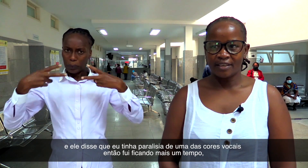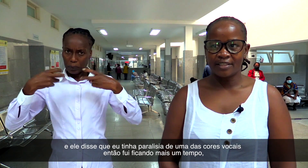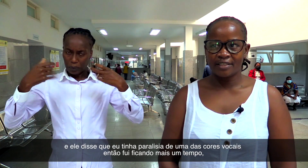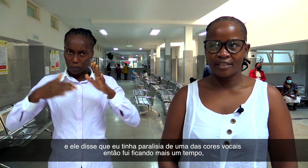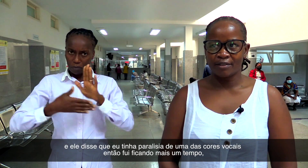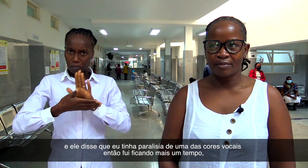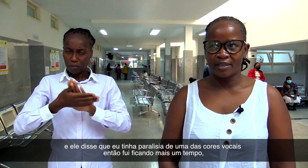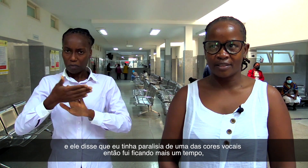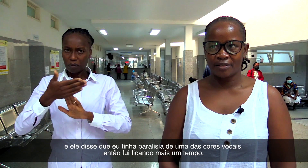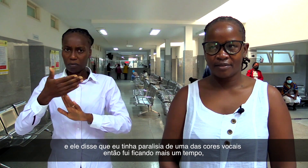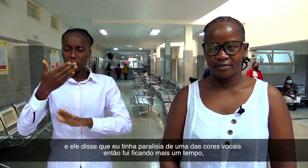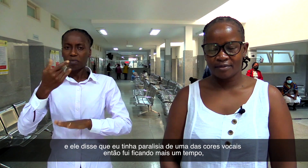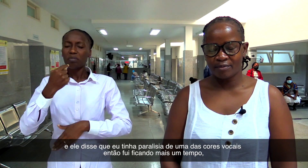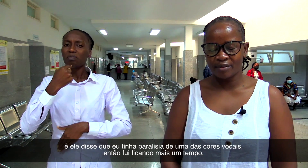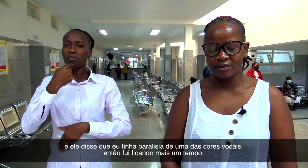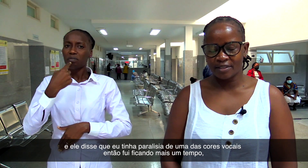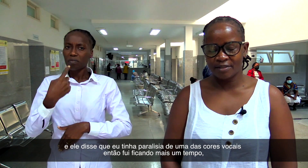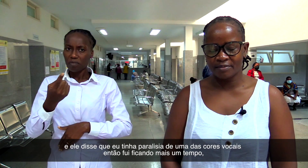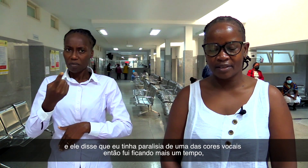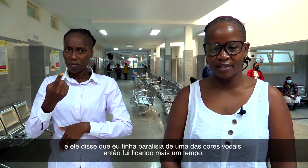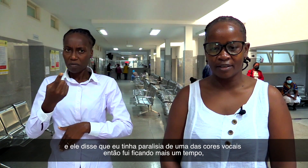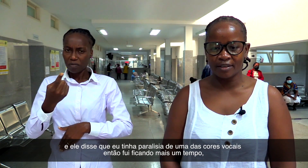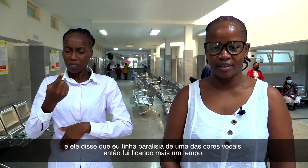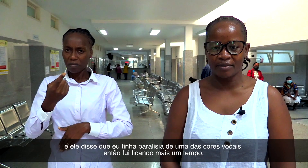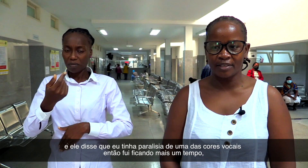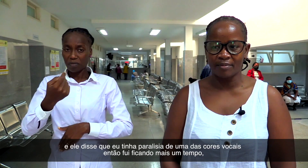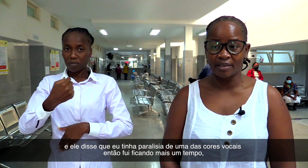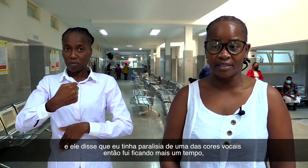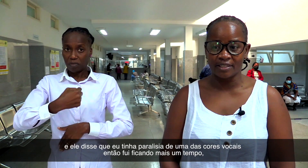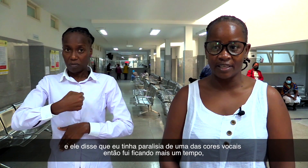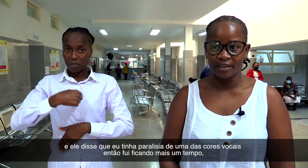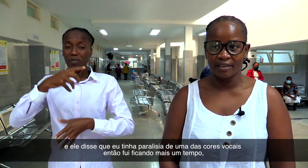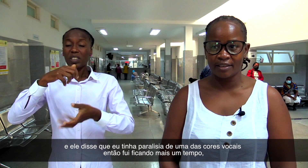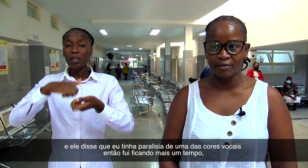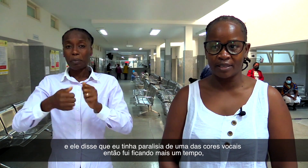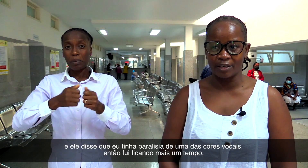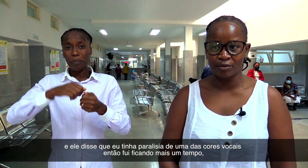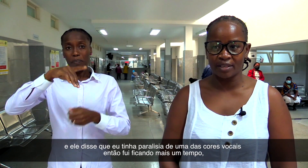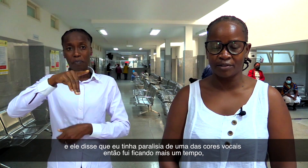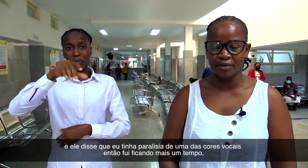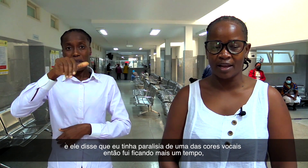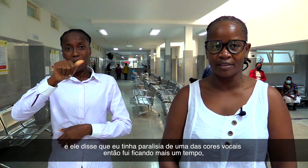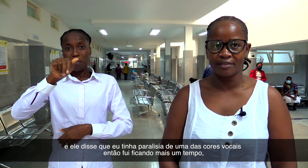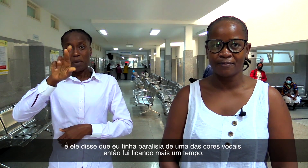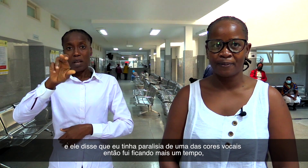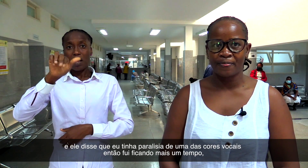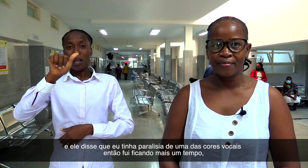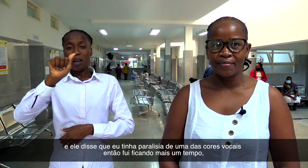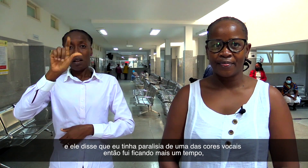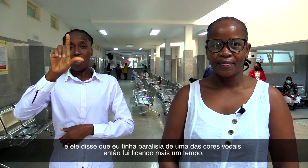e ele disse que o médico disse-me que eu tinha paralisia de uma das cordas